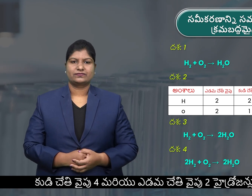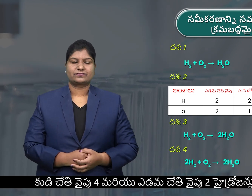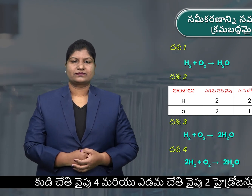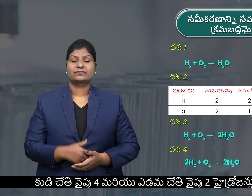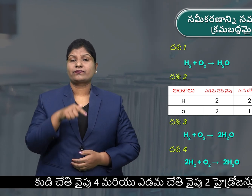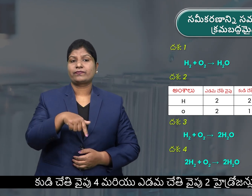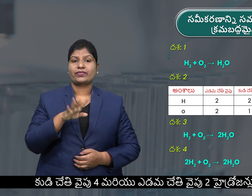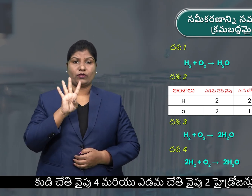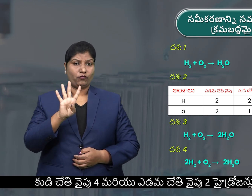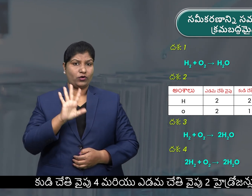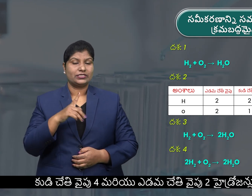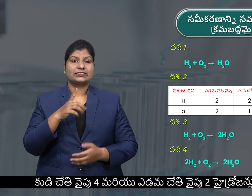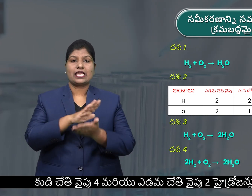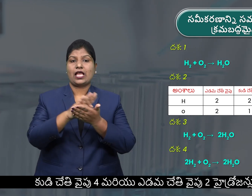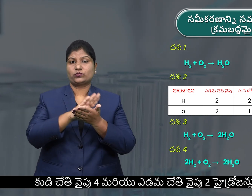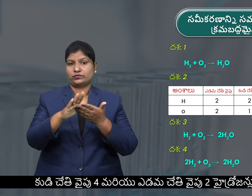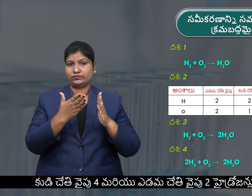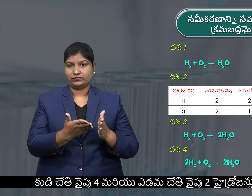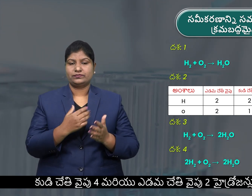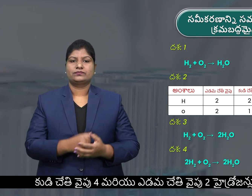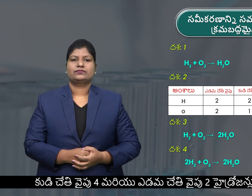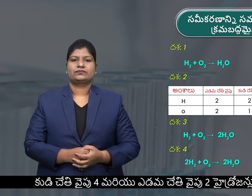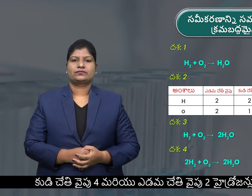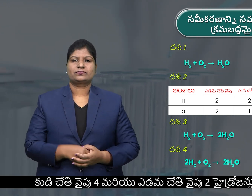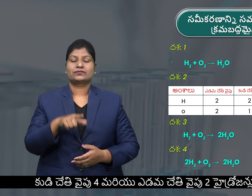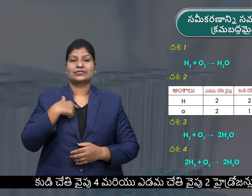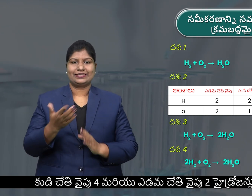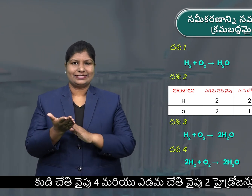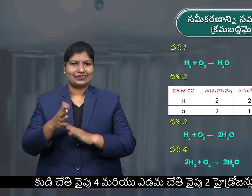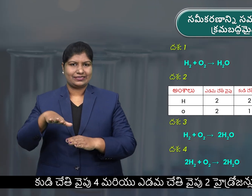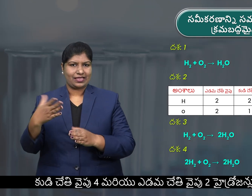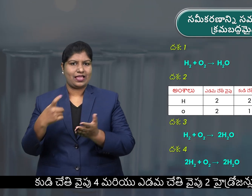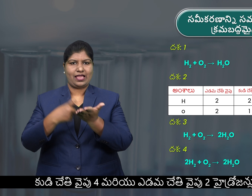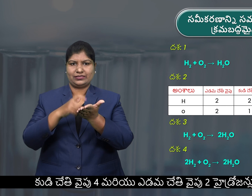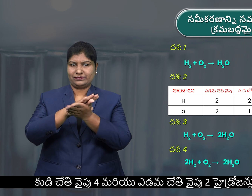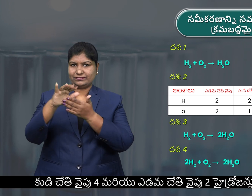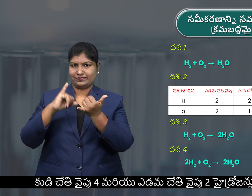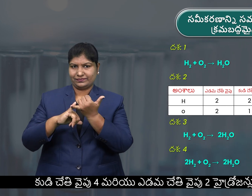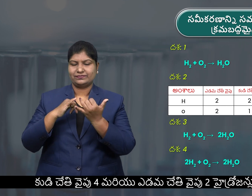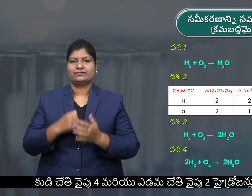కుడి చేతి వైపు 4 మరియు ఎడమ చేతి వైపు 2 హైడ్రోజన్లు ఉన్నాయి.